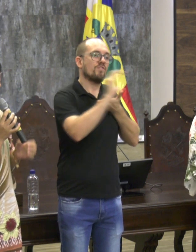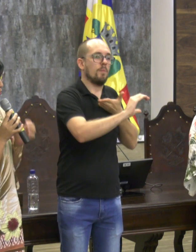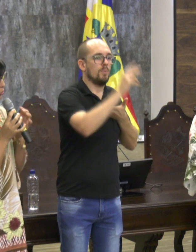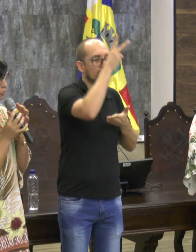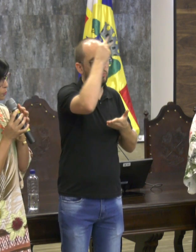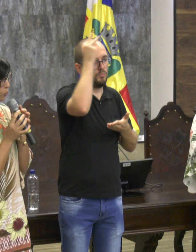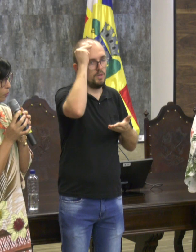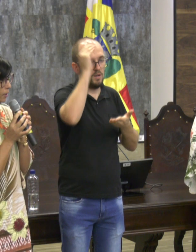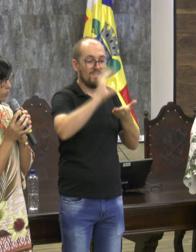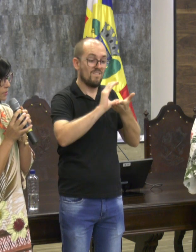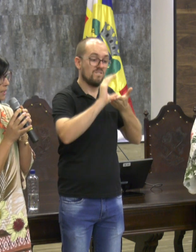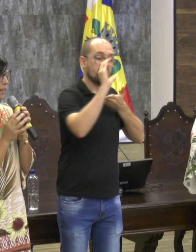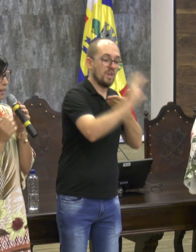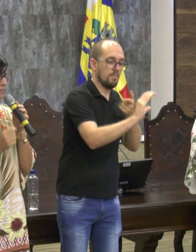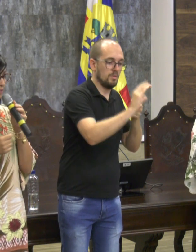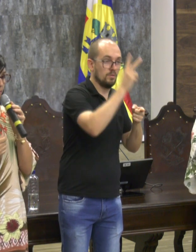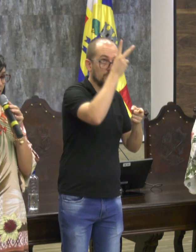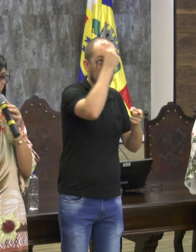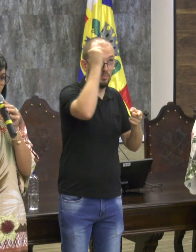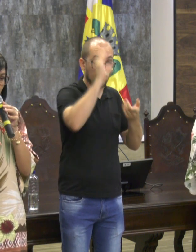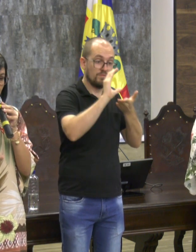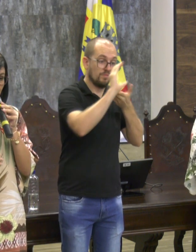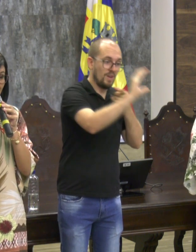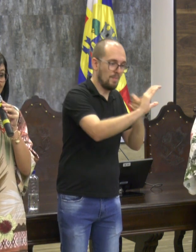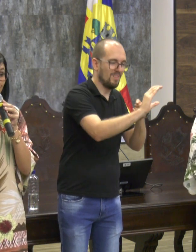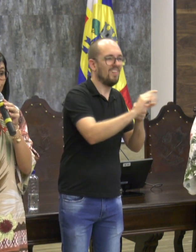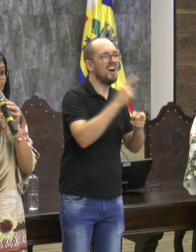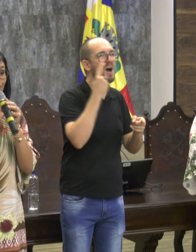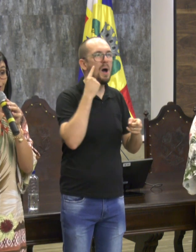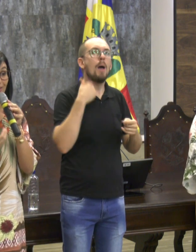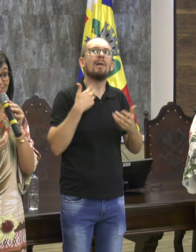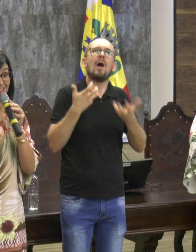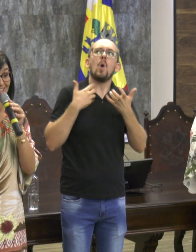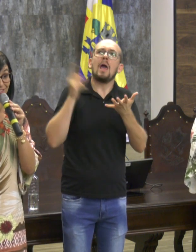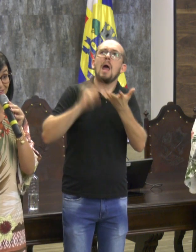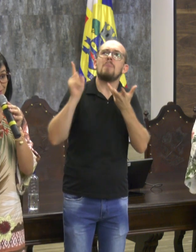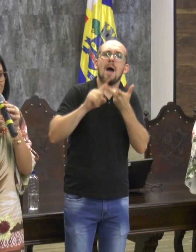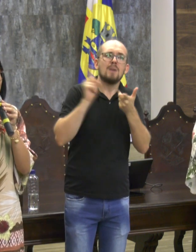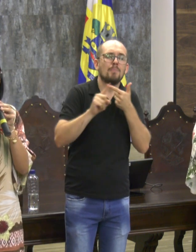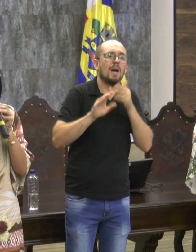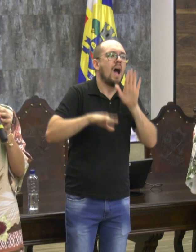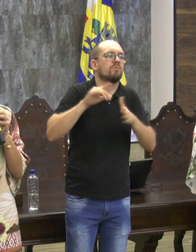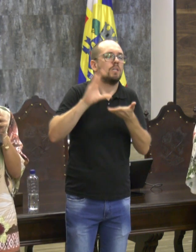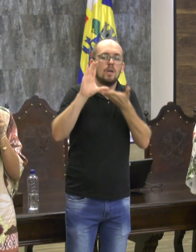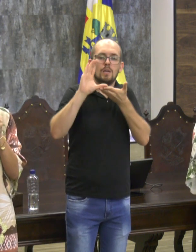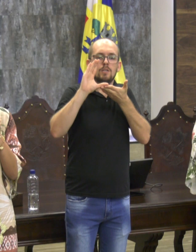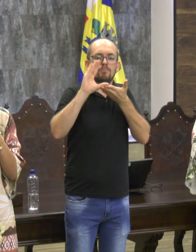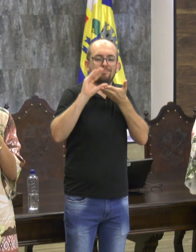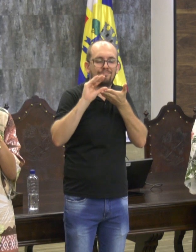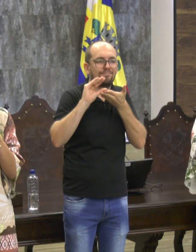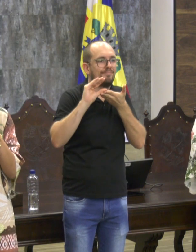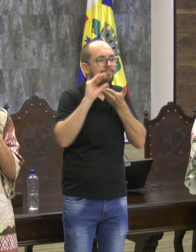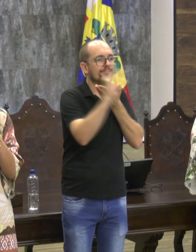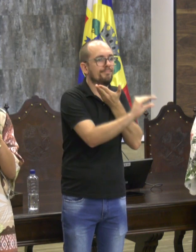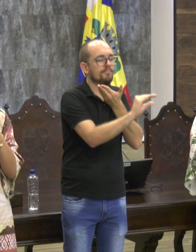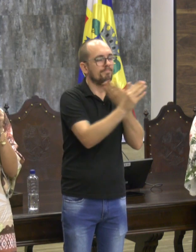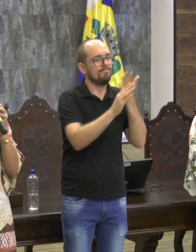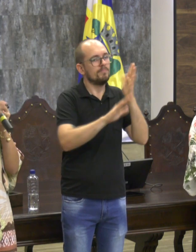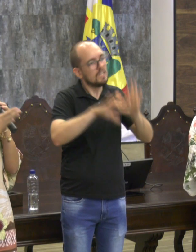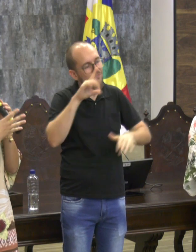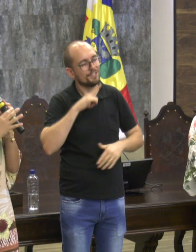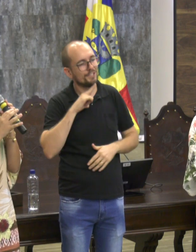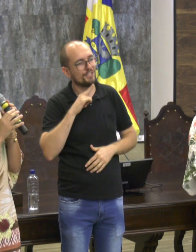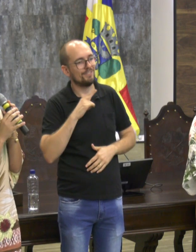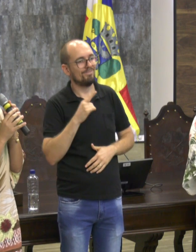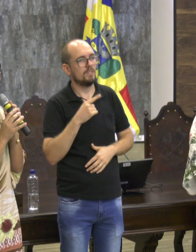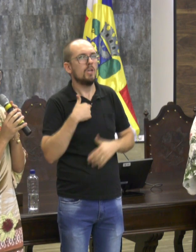de recursos públicos, nem sempre a gente tem aquilo que nós acreditamos que necessitamos, ou aquilo